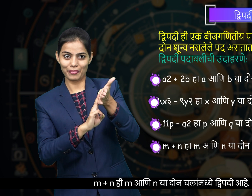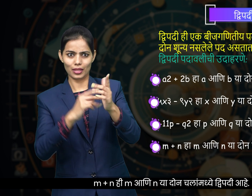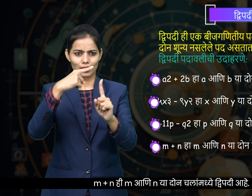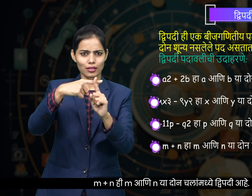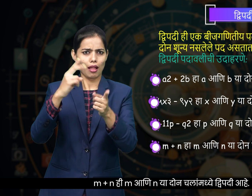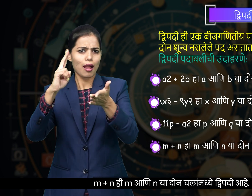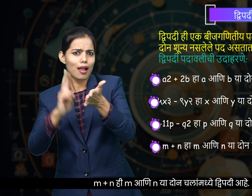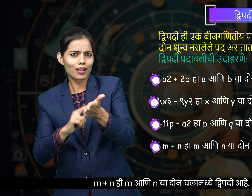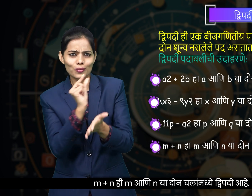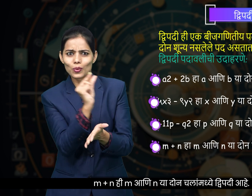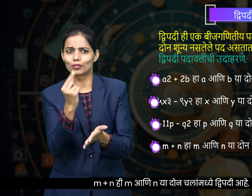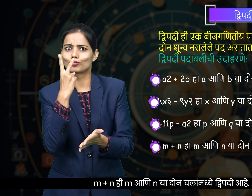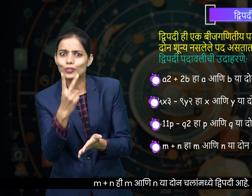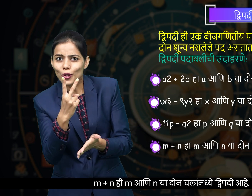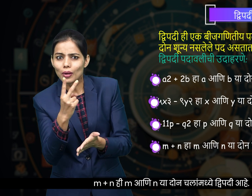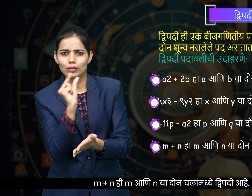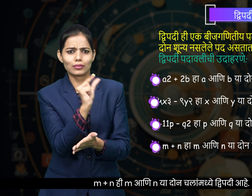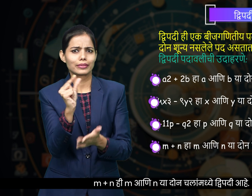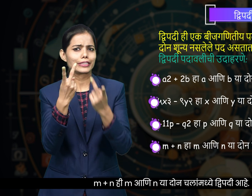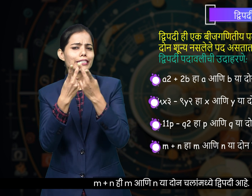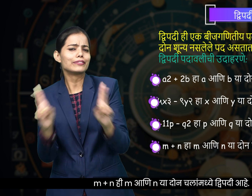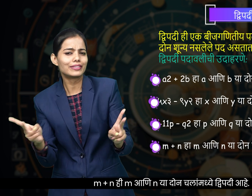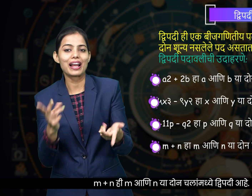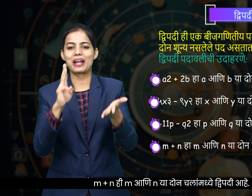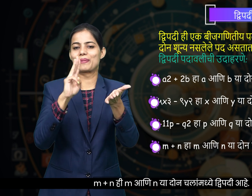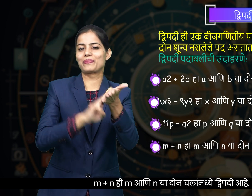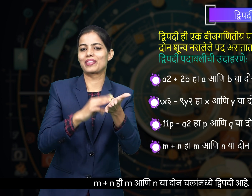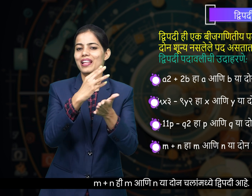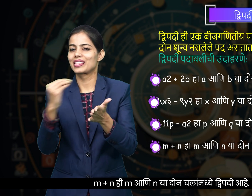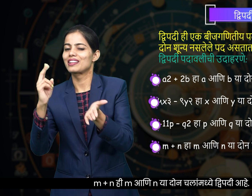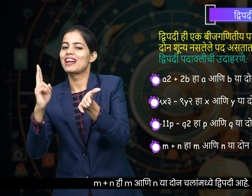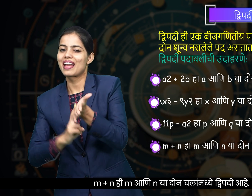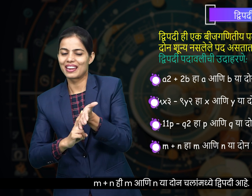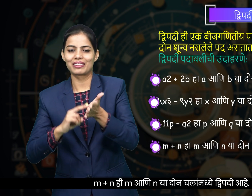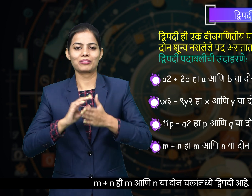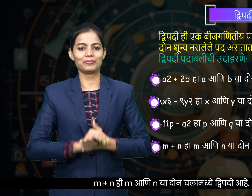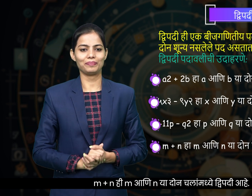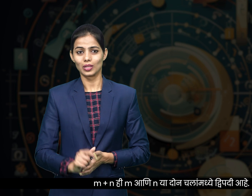m अधिक n ही m आणि n या 2 चलांमधली द्विपदी आहे.